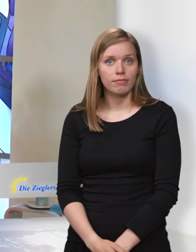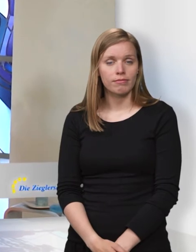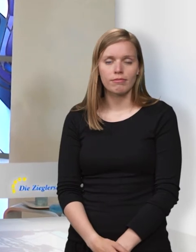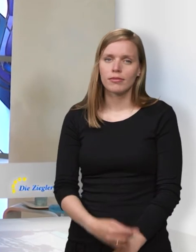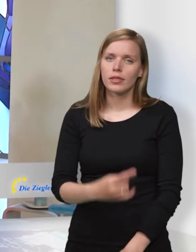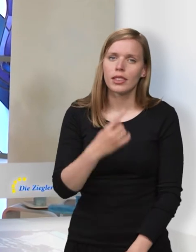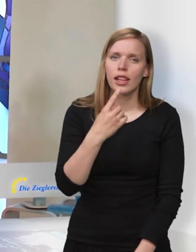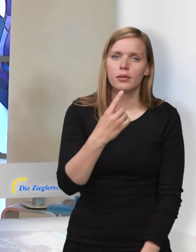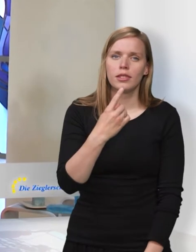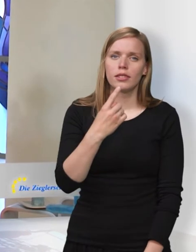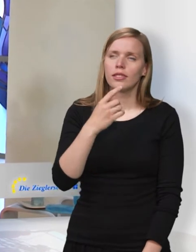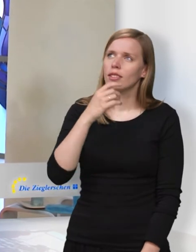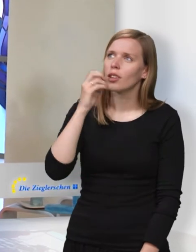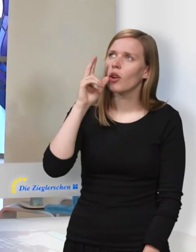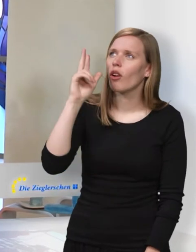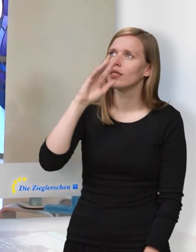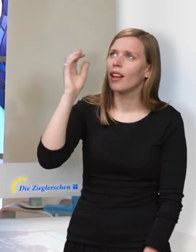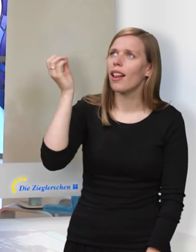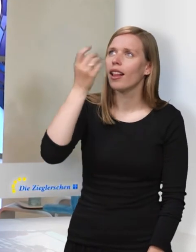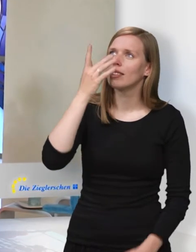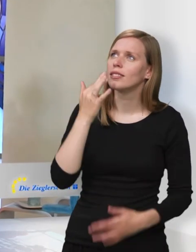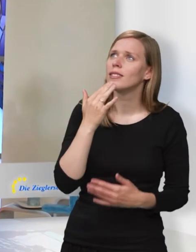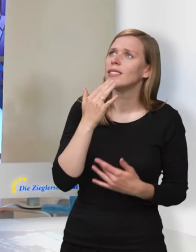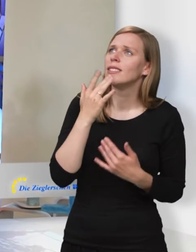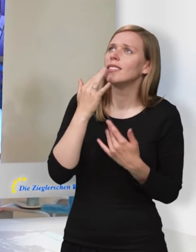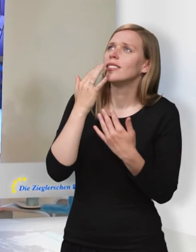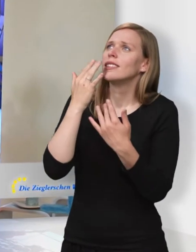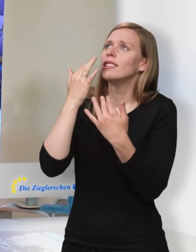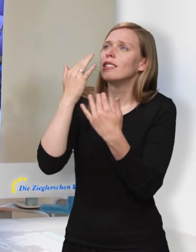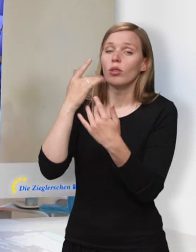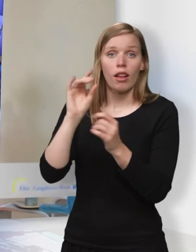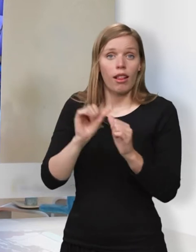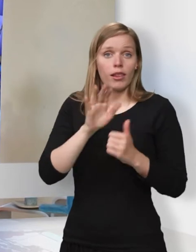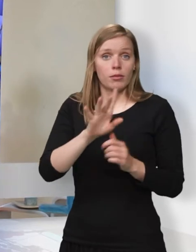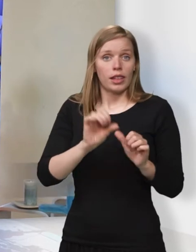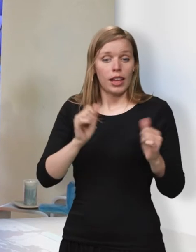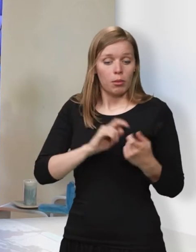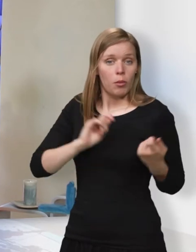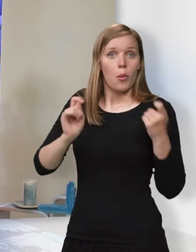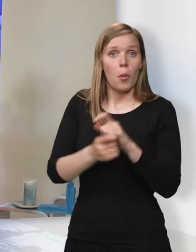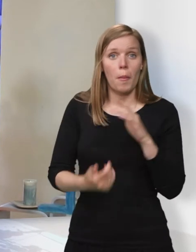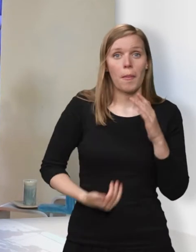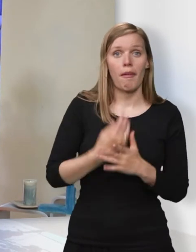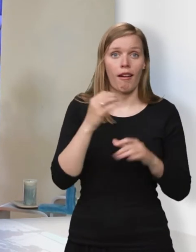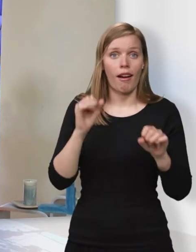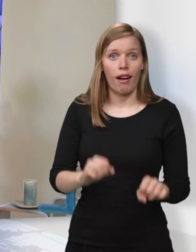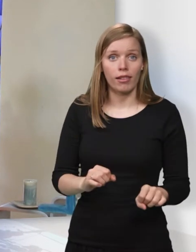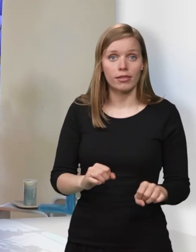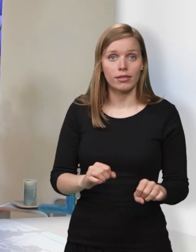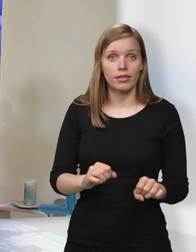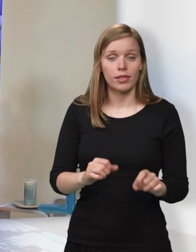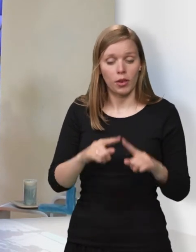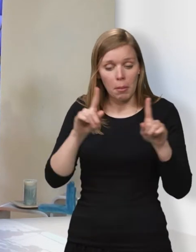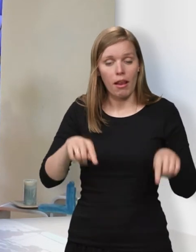Strecken Sie sich aus nach dem Licht Gottes. Erleben Sie, wie er das Blatt wenden kann, sodass wir es neu